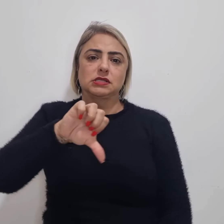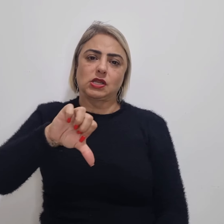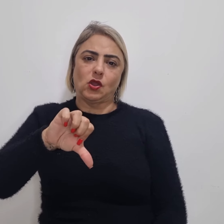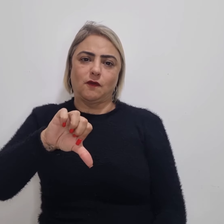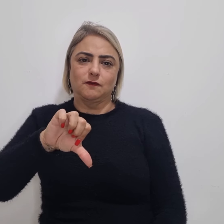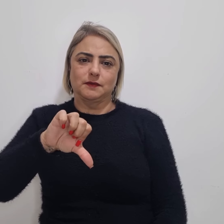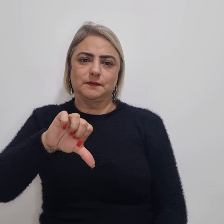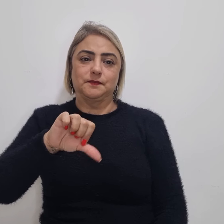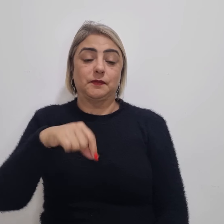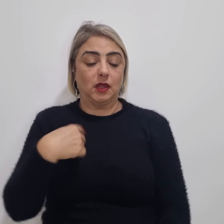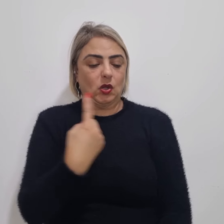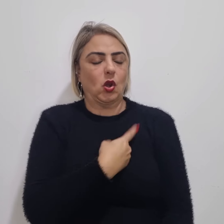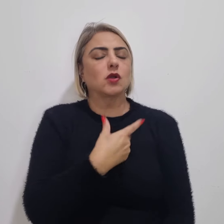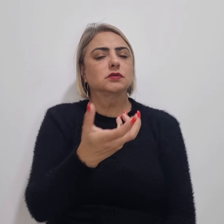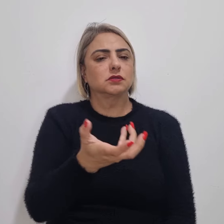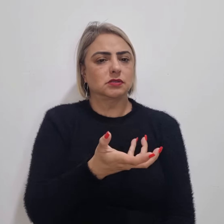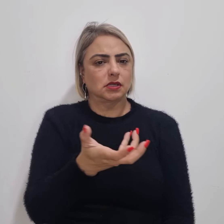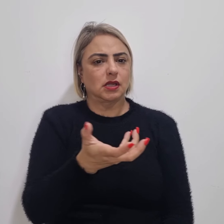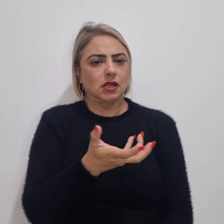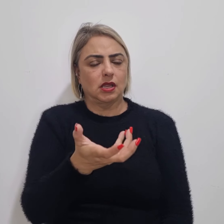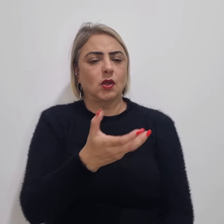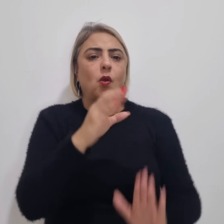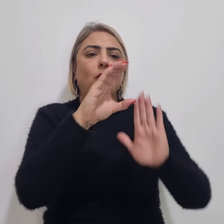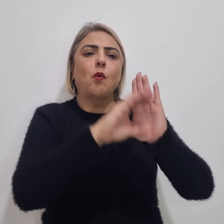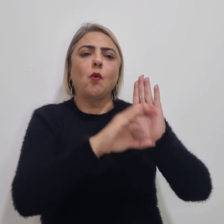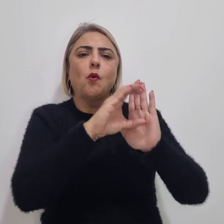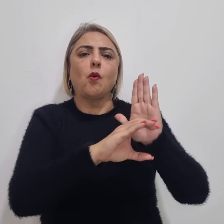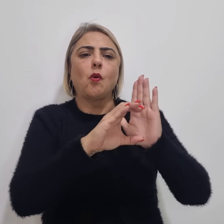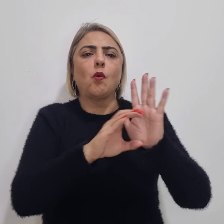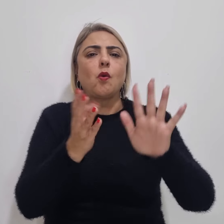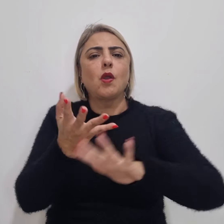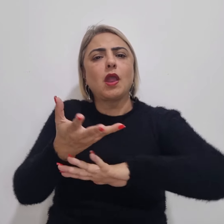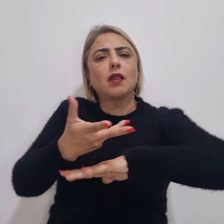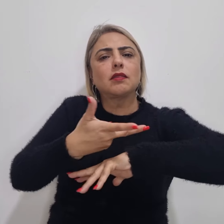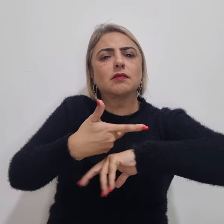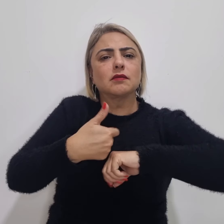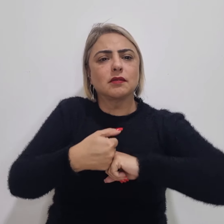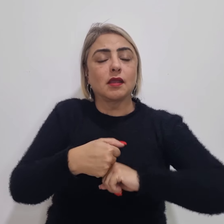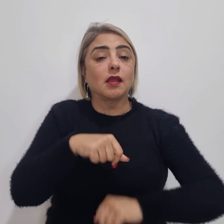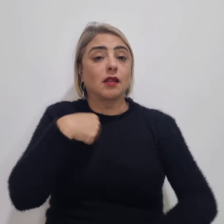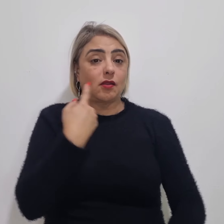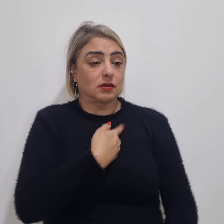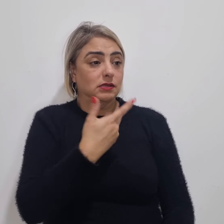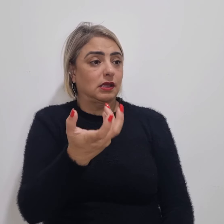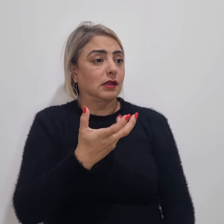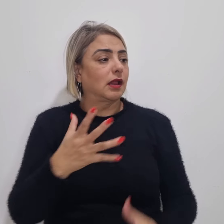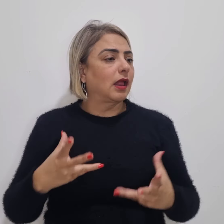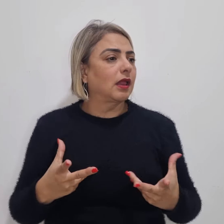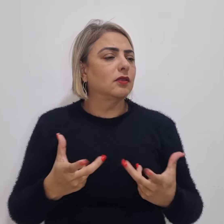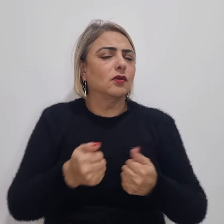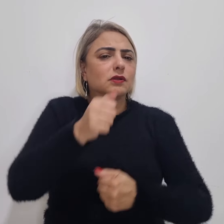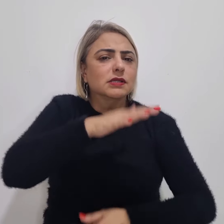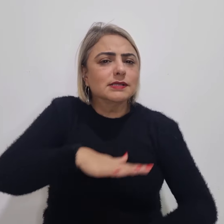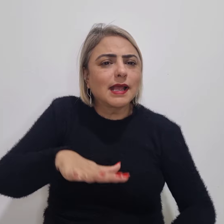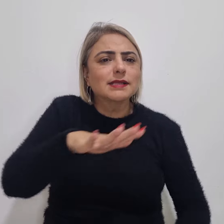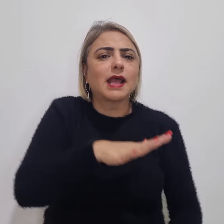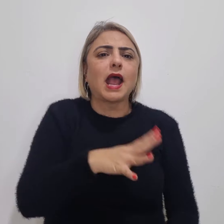Nós queremos um currículo transversal, queremos todas as áreas do conhecimento